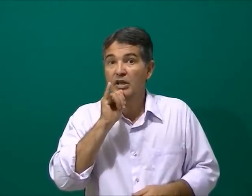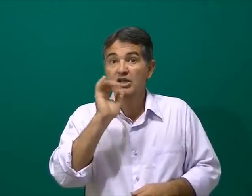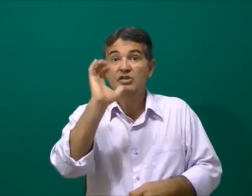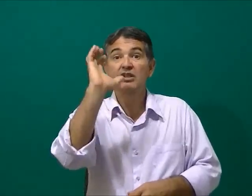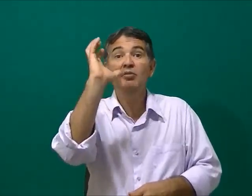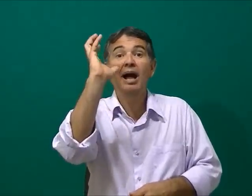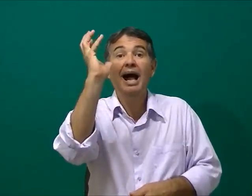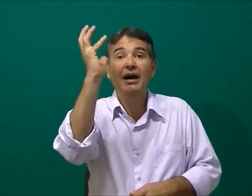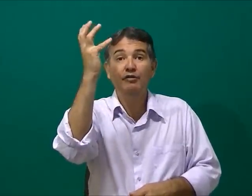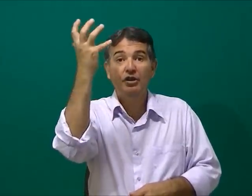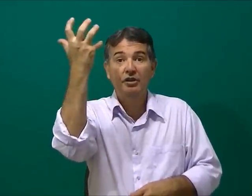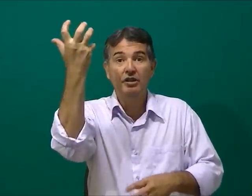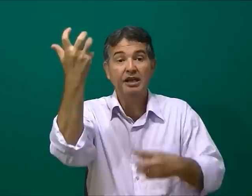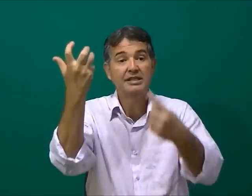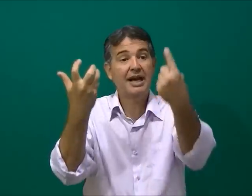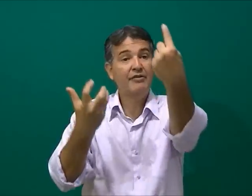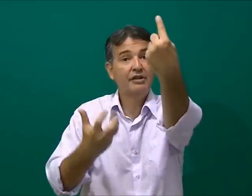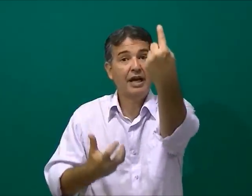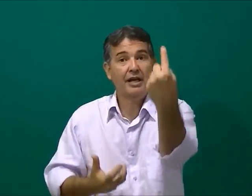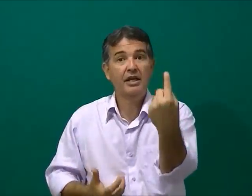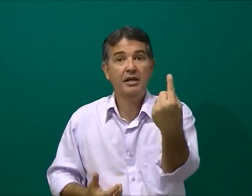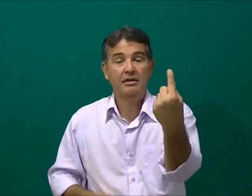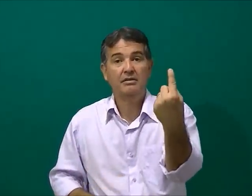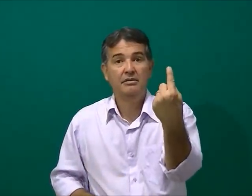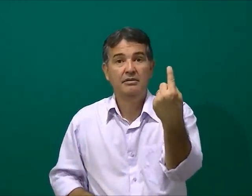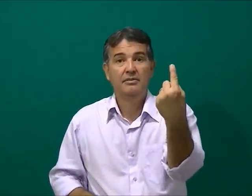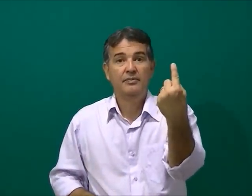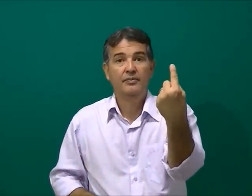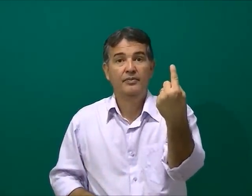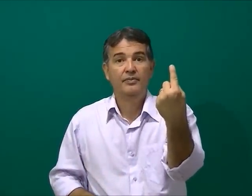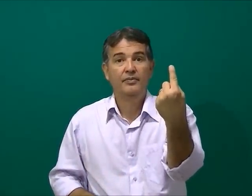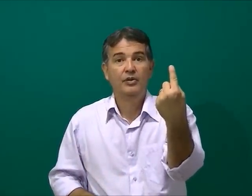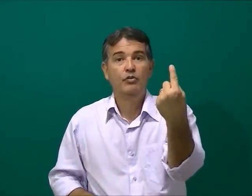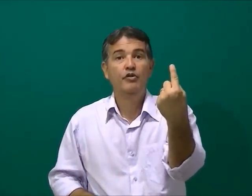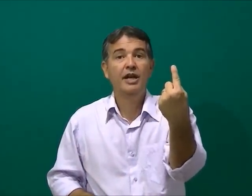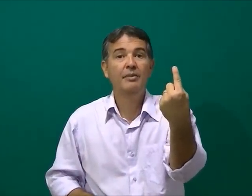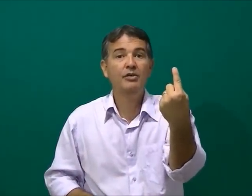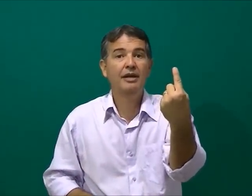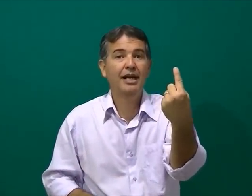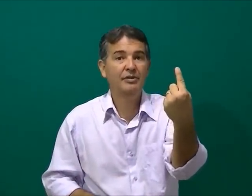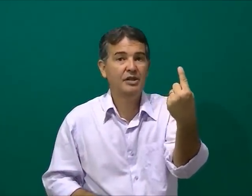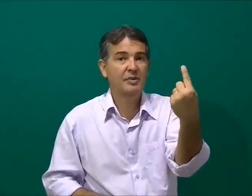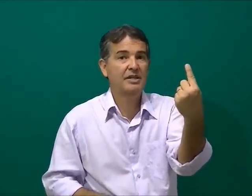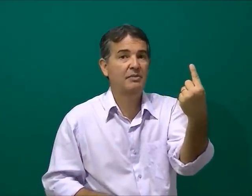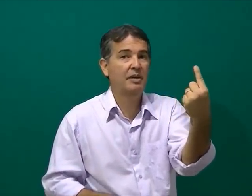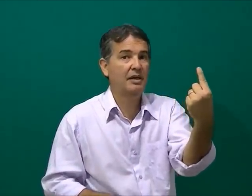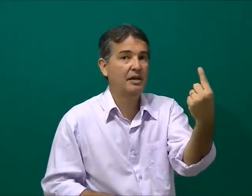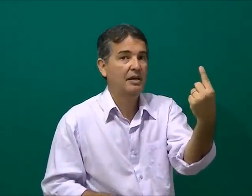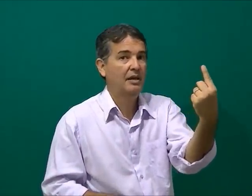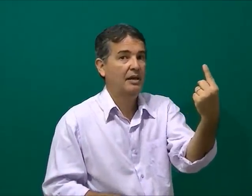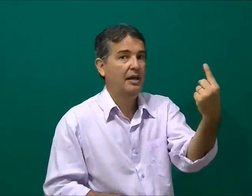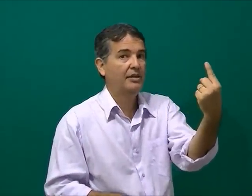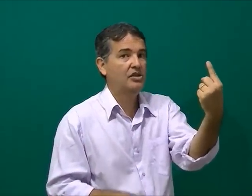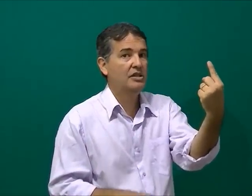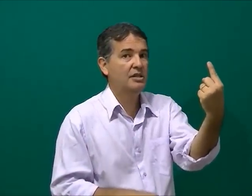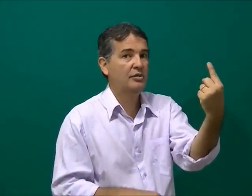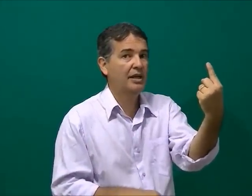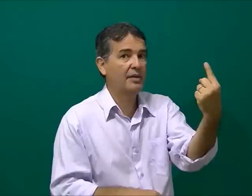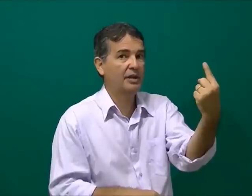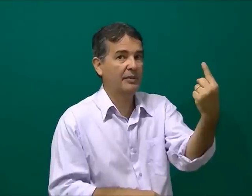se você tem uma árvore e esta árvore está aqui, vou ficar meio de lado para vocês perceberem a distinção da câmera, porque